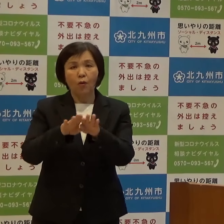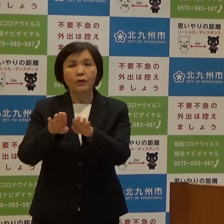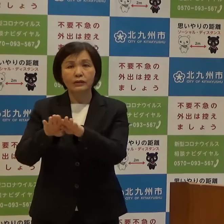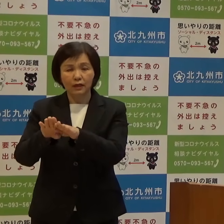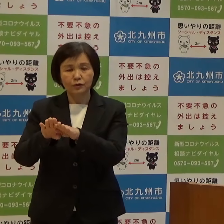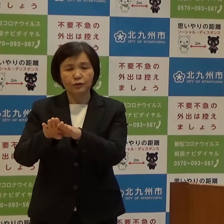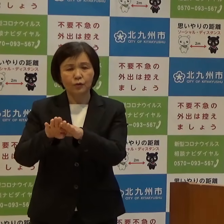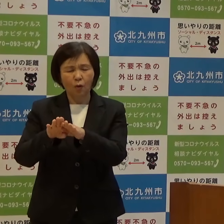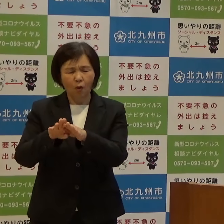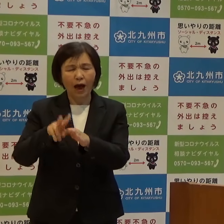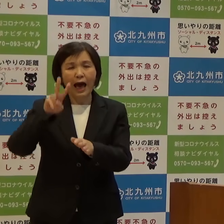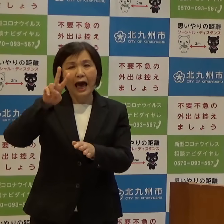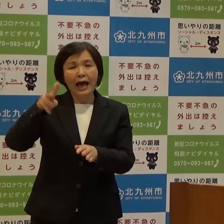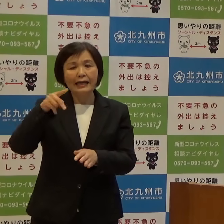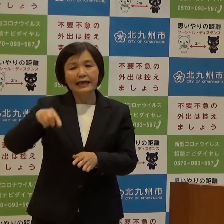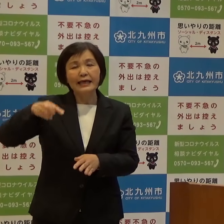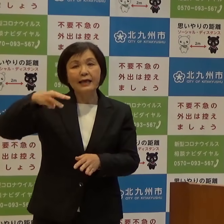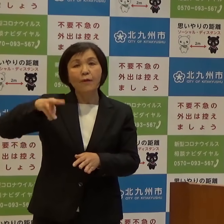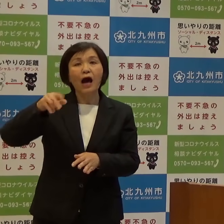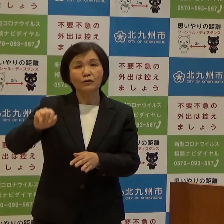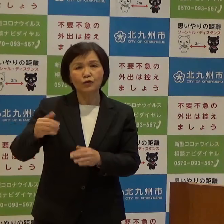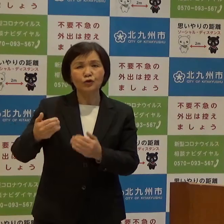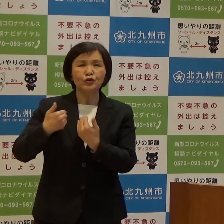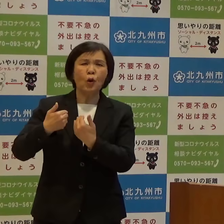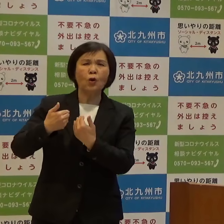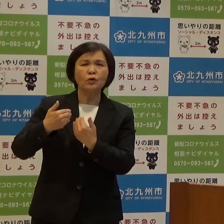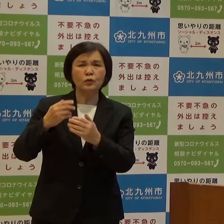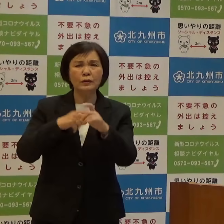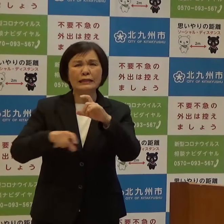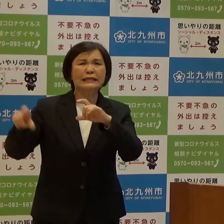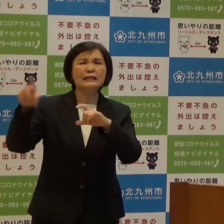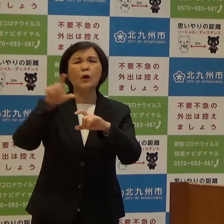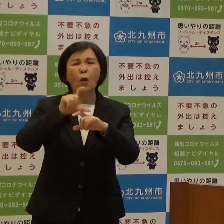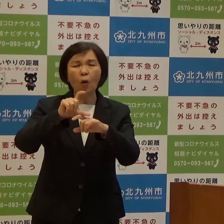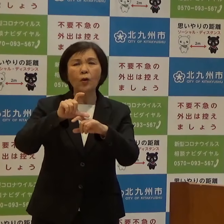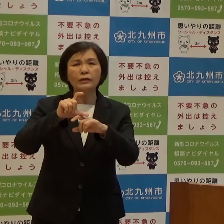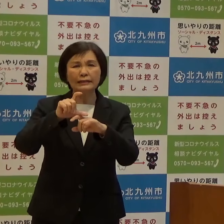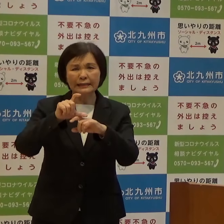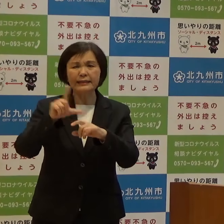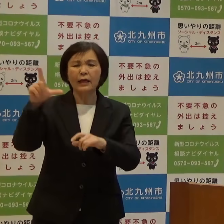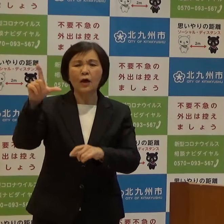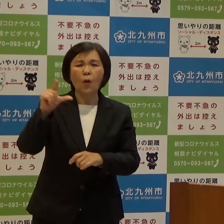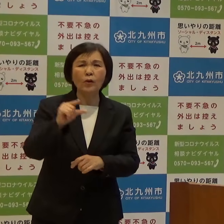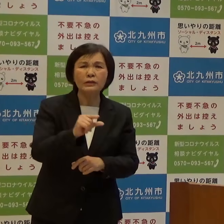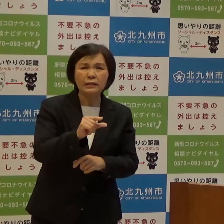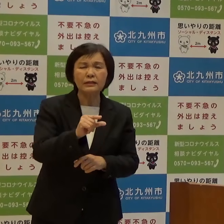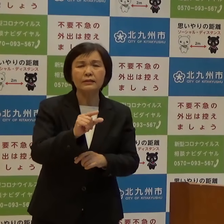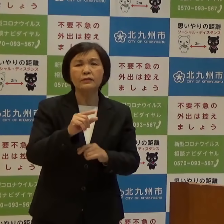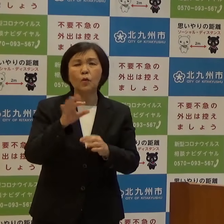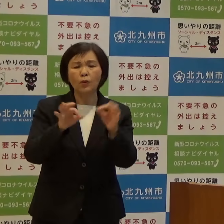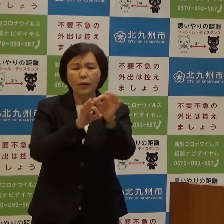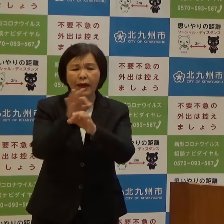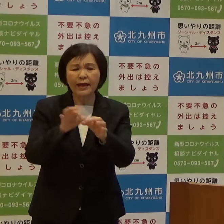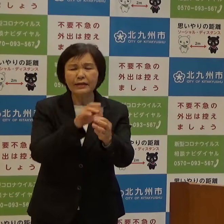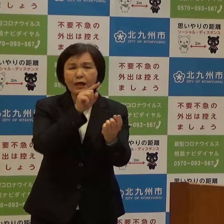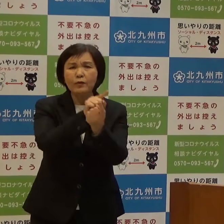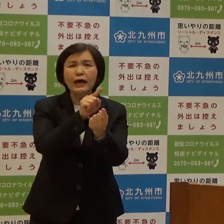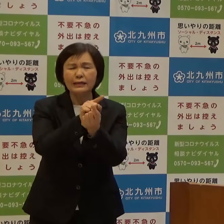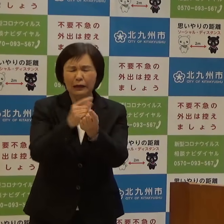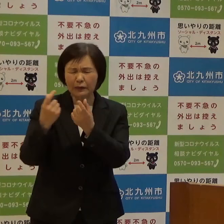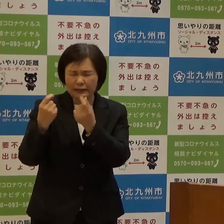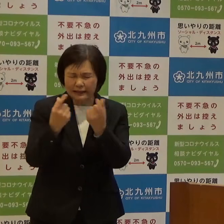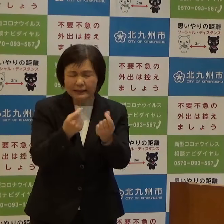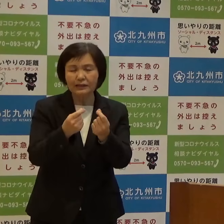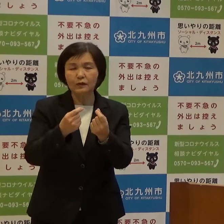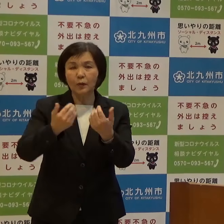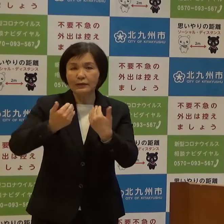うリーマンショック以上の厳しい状況に追い詰められてきているということでありまして、この経済対策もしっかり打たない限